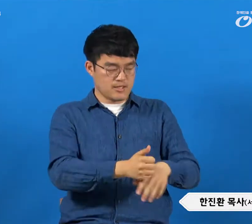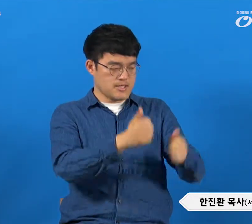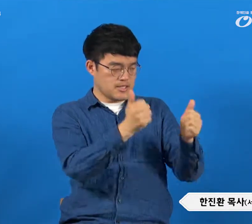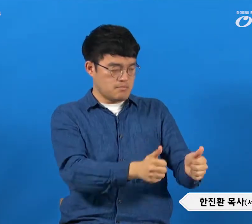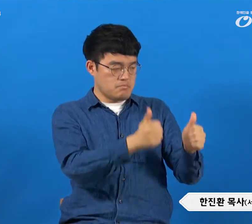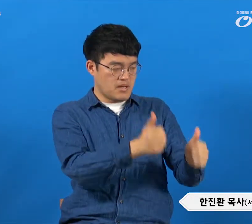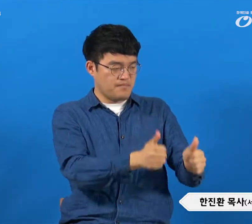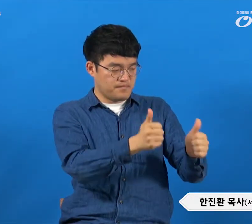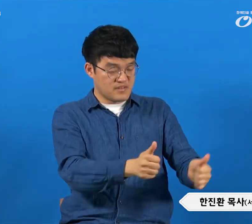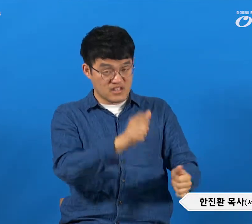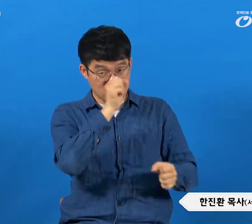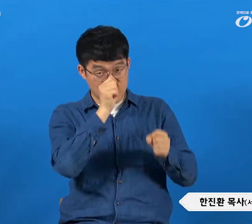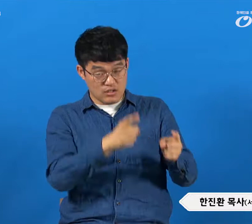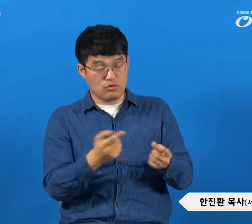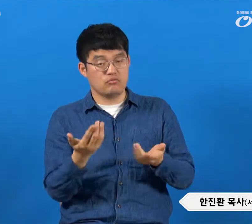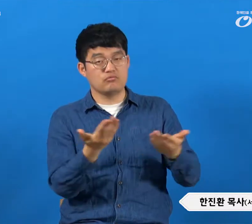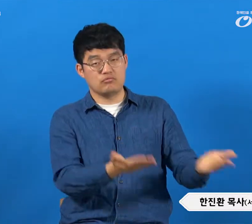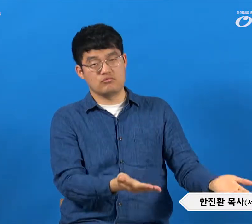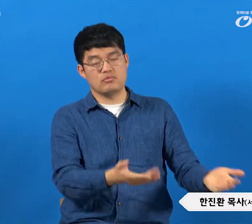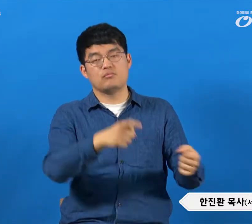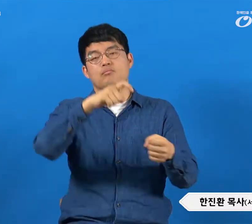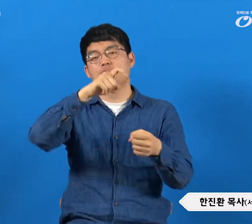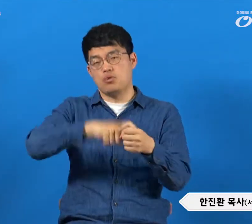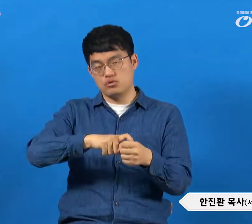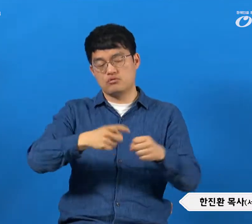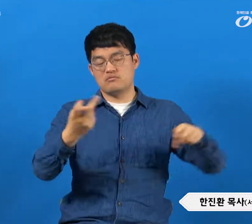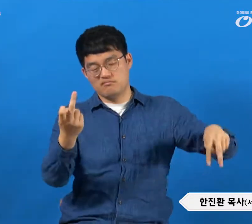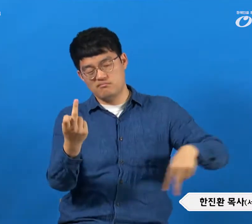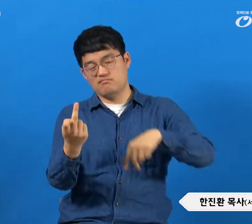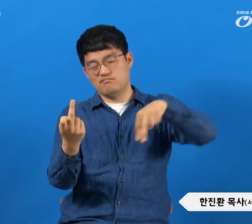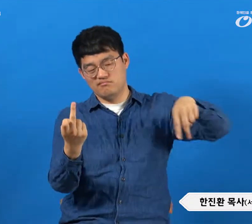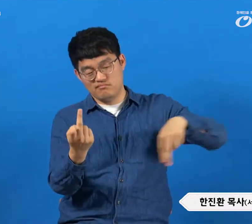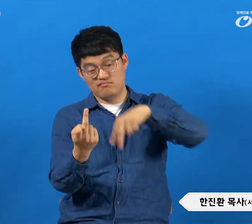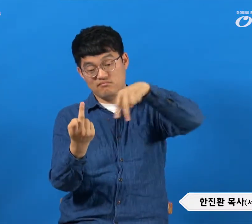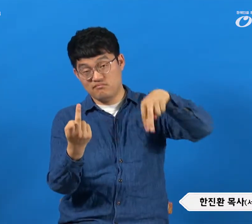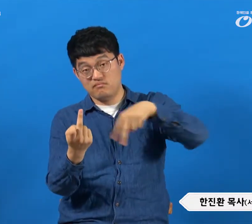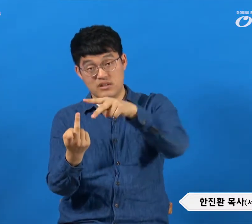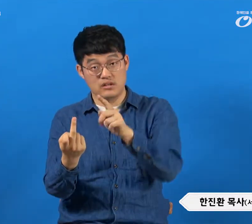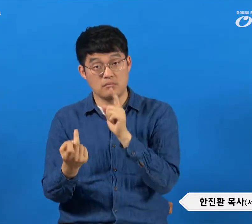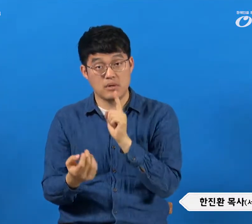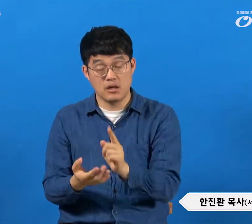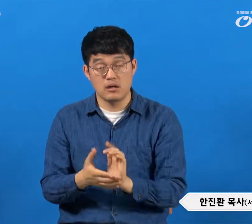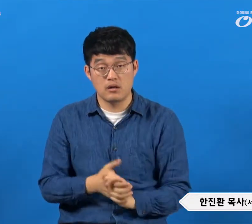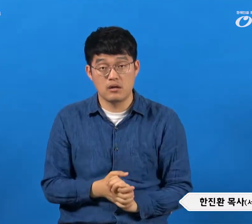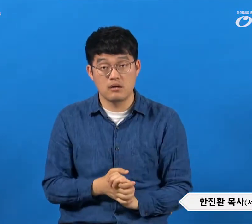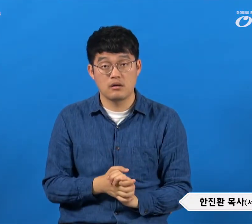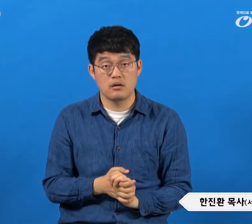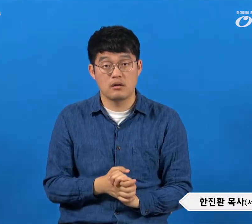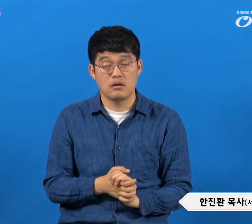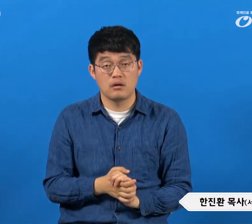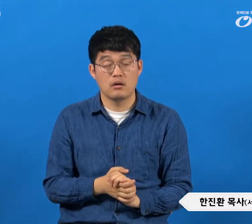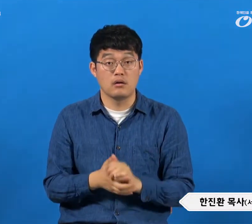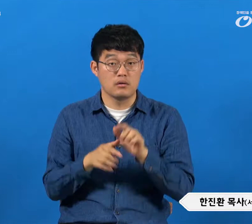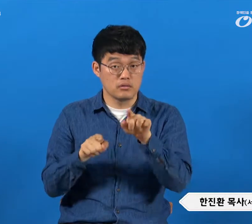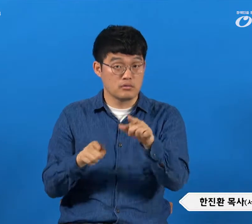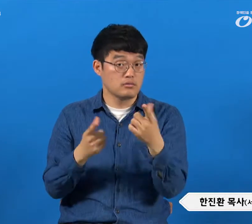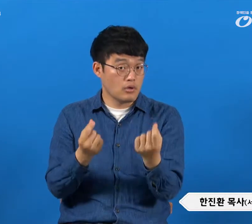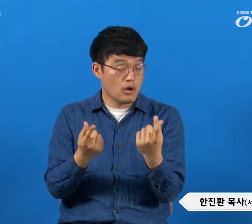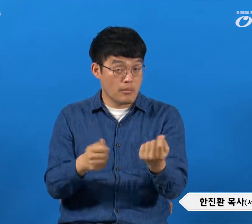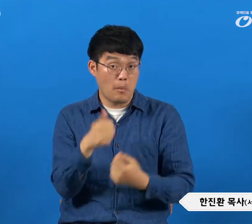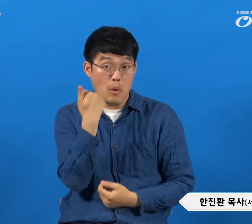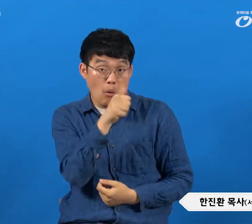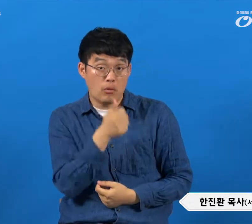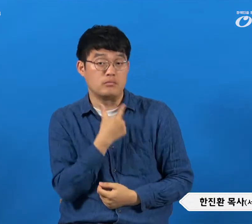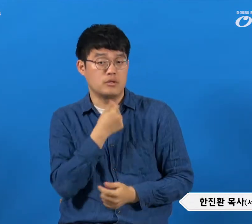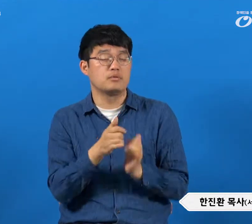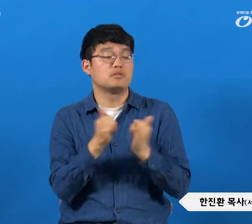번 더 재심을 받을 수 있는 그런 기회를 주었습니다. 그렇게 변호하고 싶은